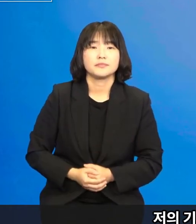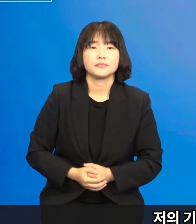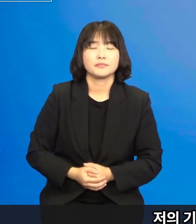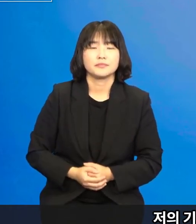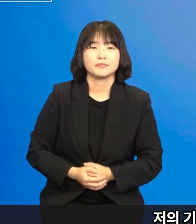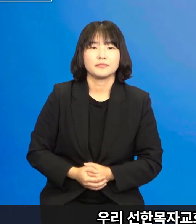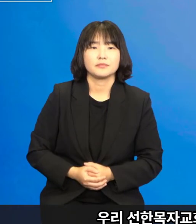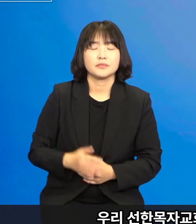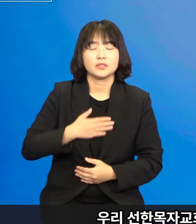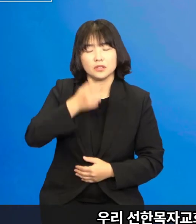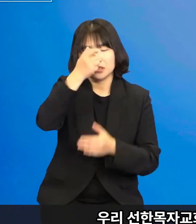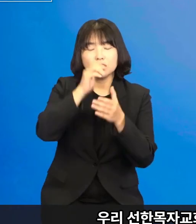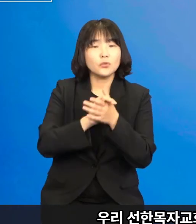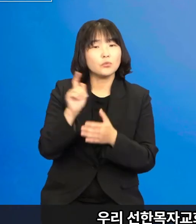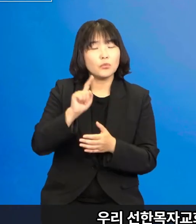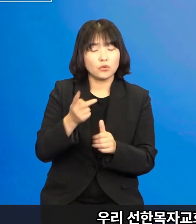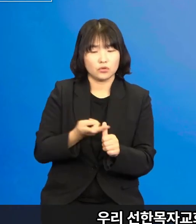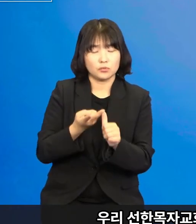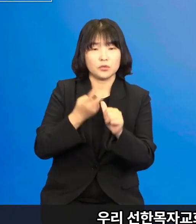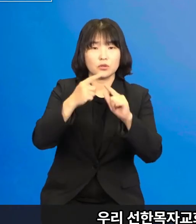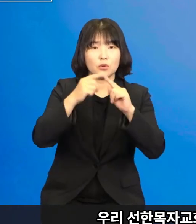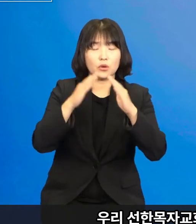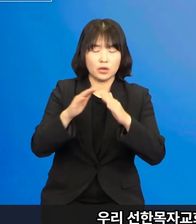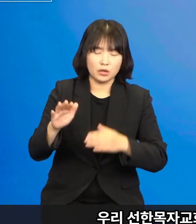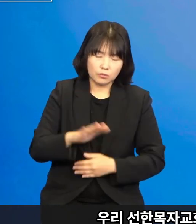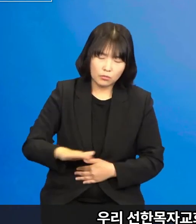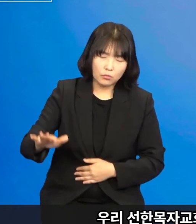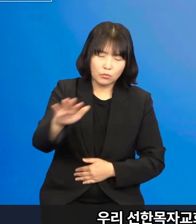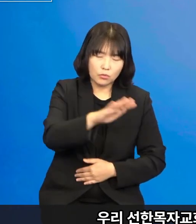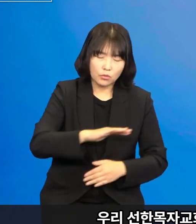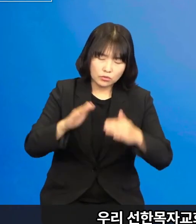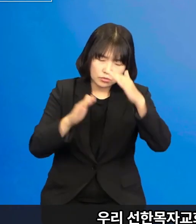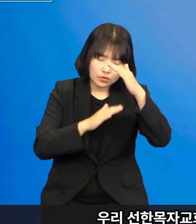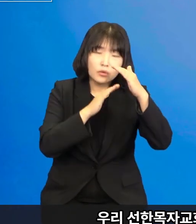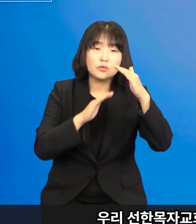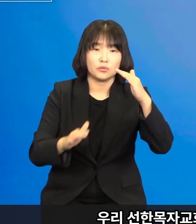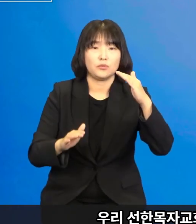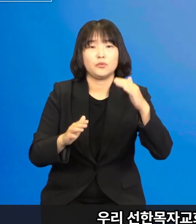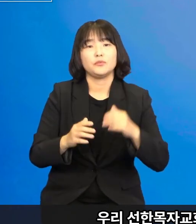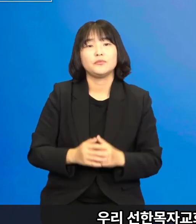저희 기도는 이것입니다. 우리 선남목자교회에 오신 모든 성도님들이